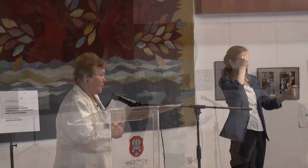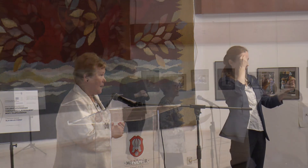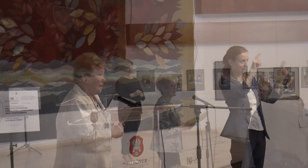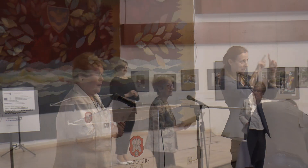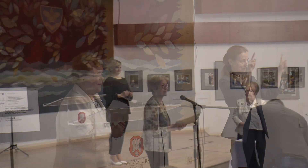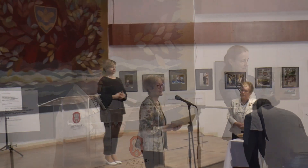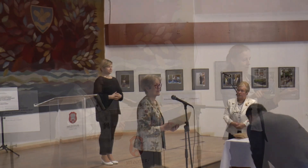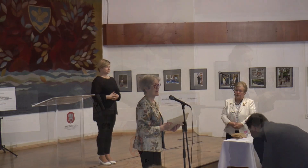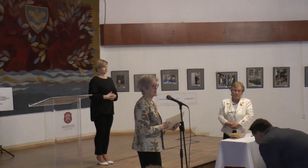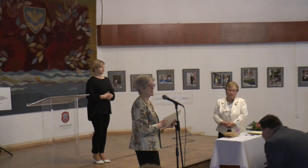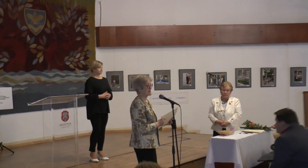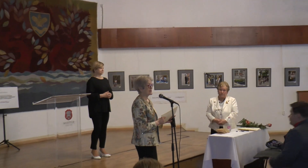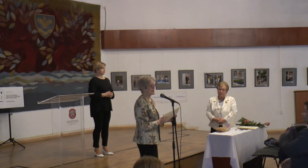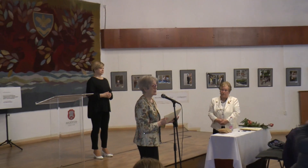emléktárgyakat.